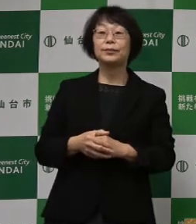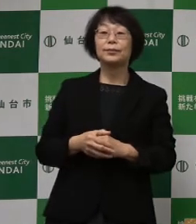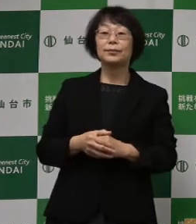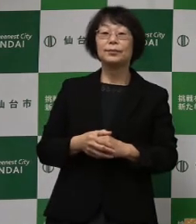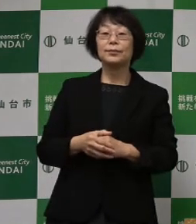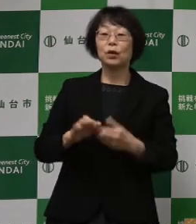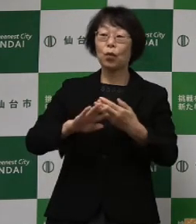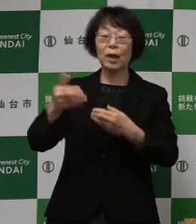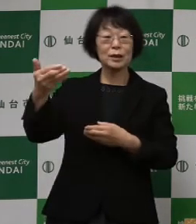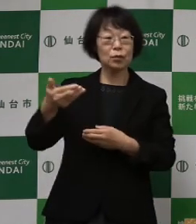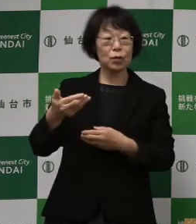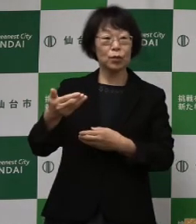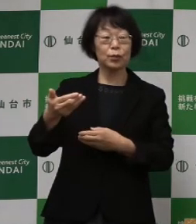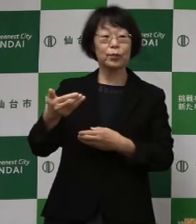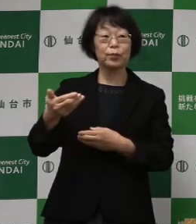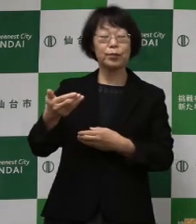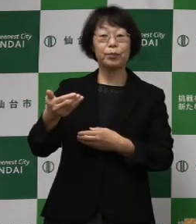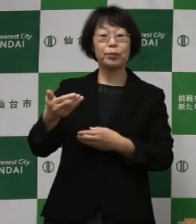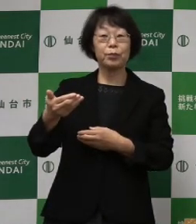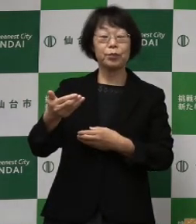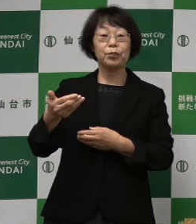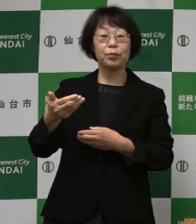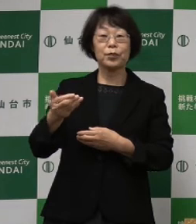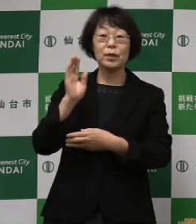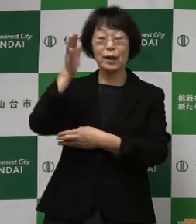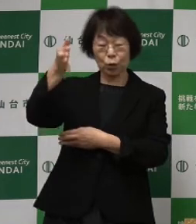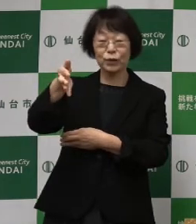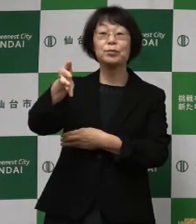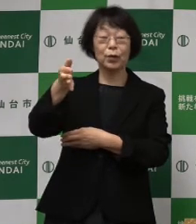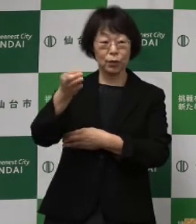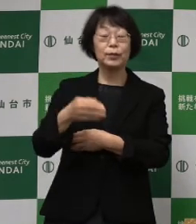はい、ご質問いかがでしょうか。どうぞ。